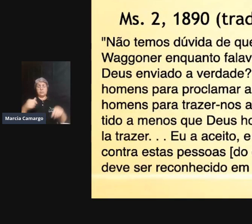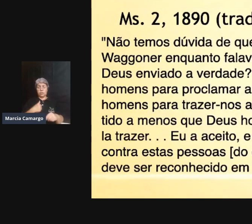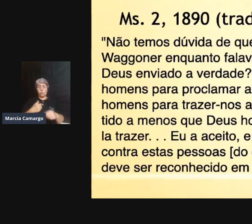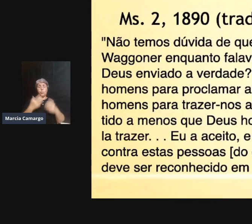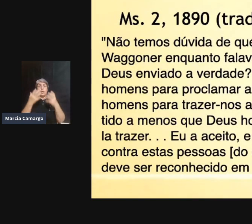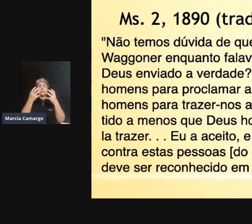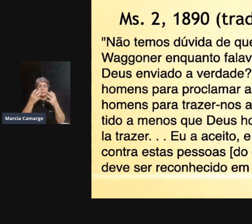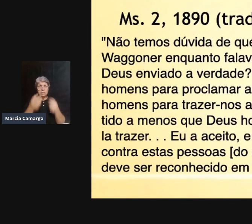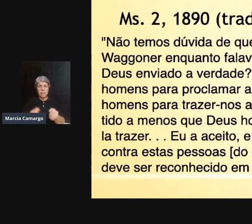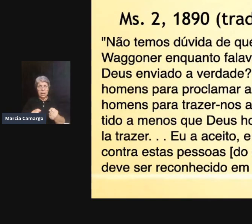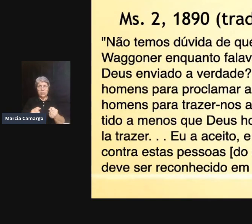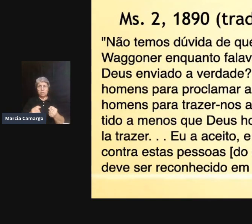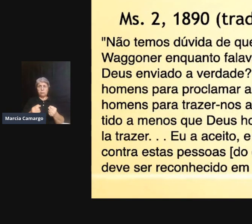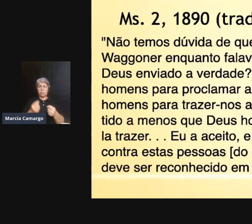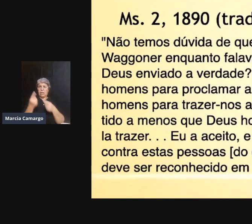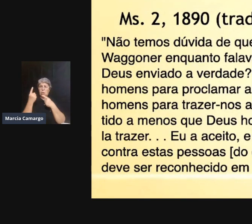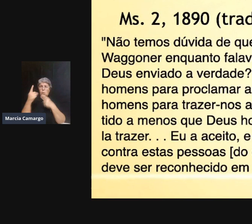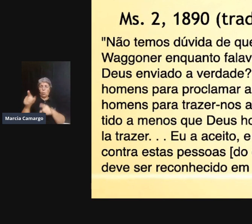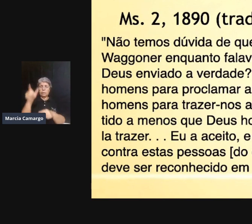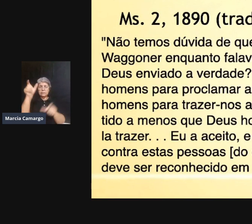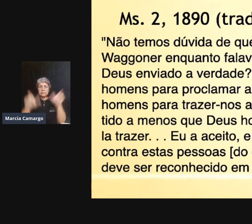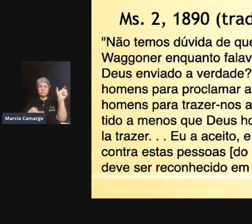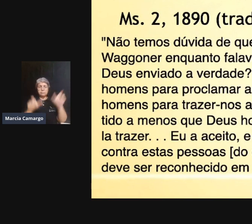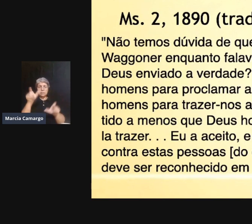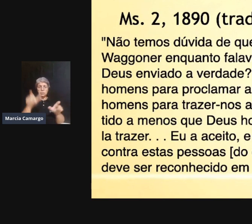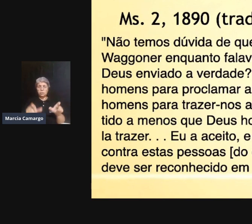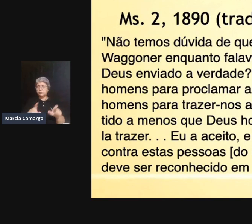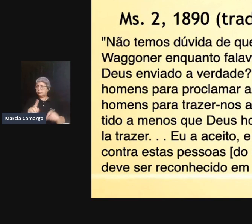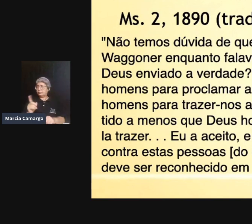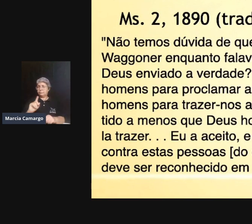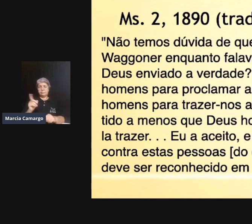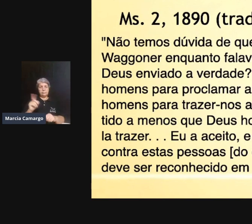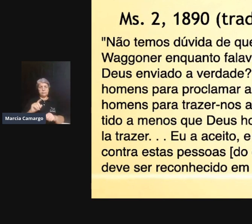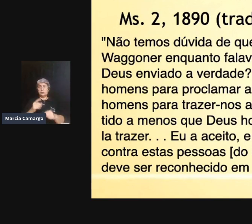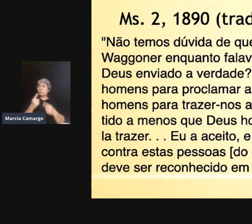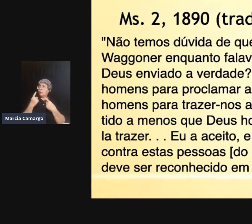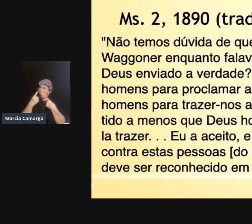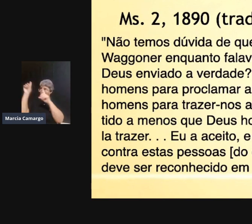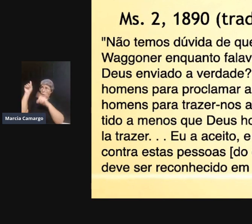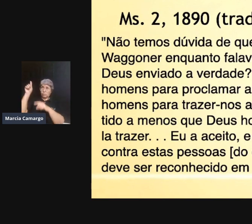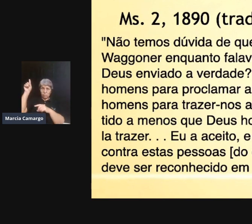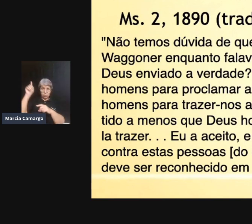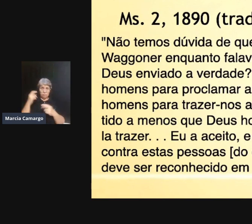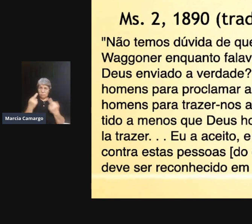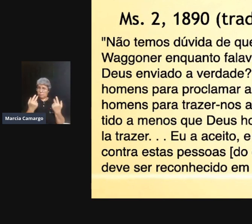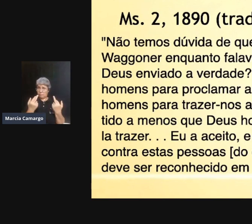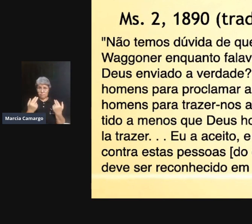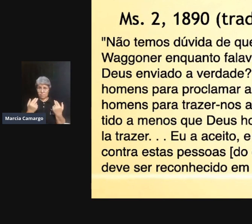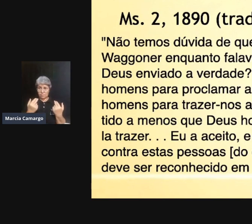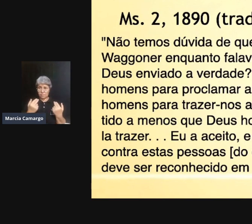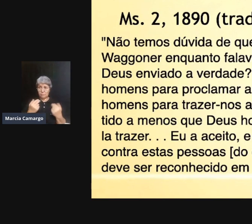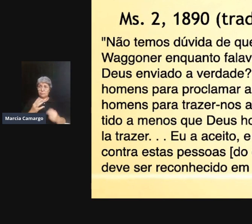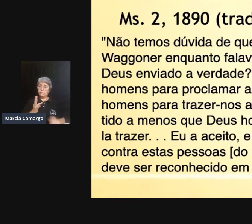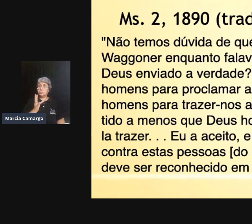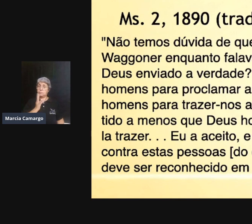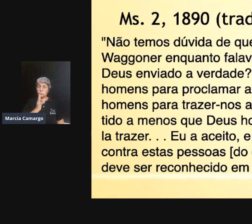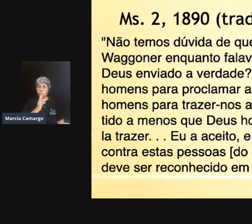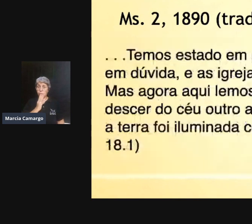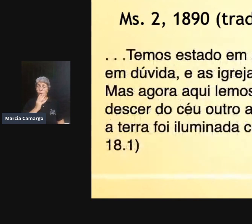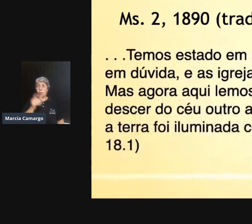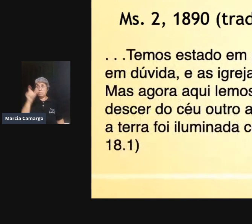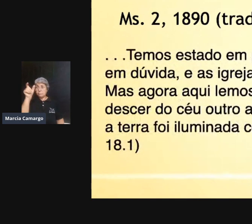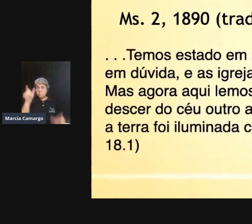mais ouso erguer minha mão contra estas pessoas do que contra Jesus Cristo, que deve ser reconhecido em seus